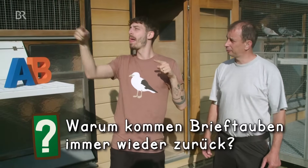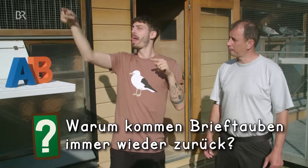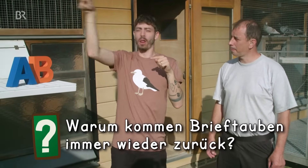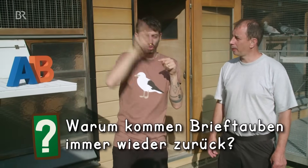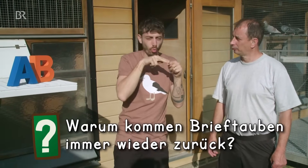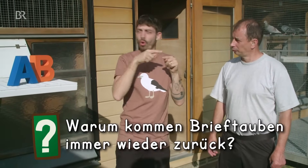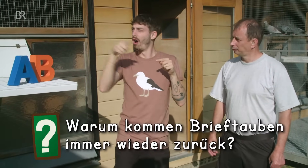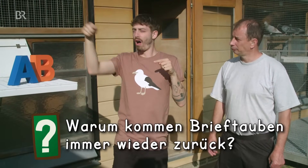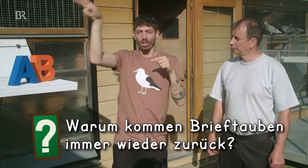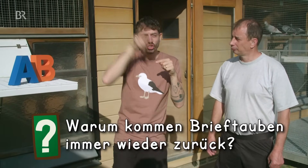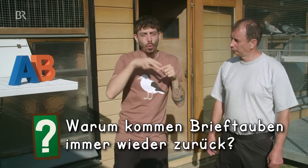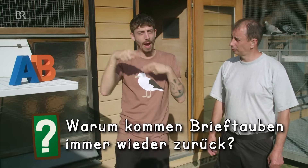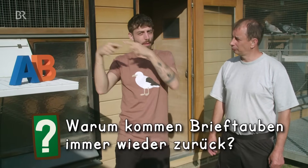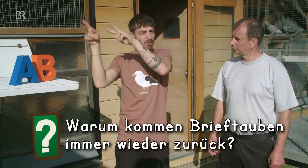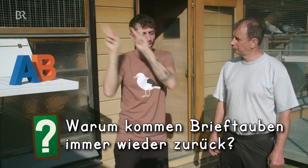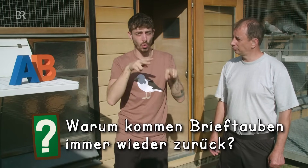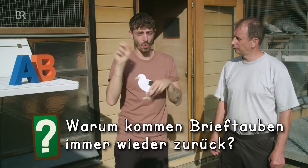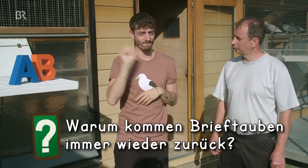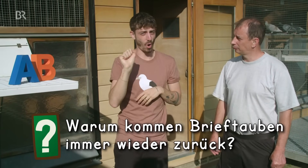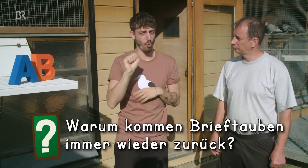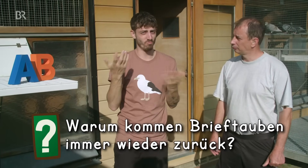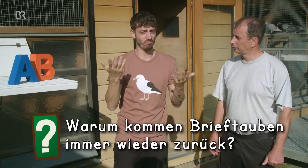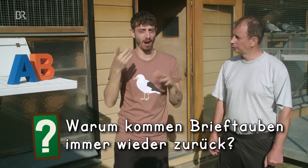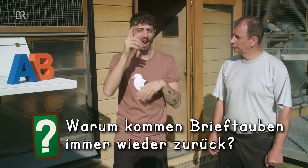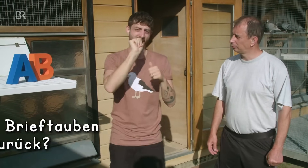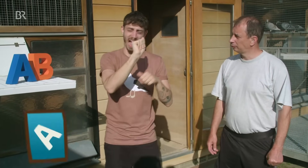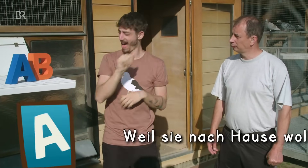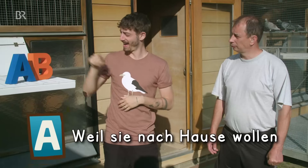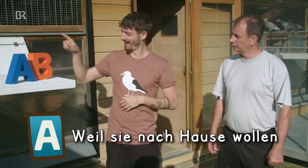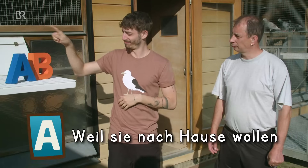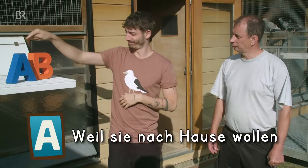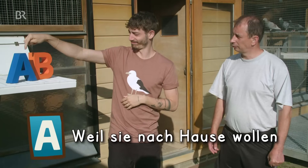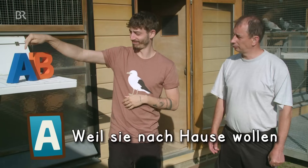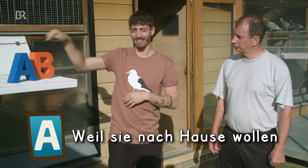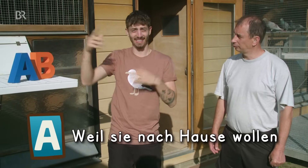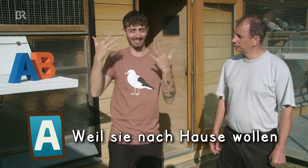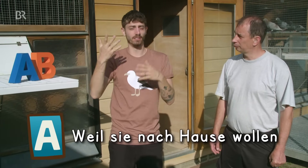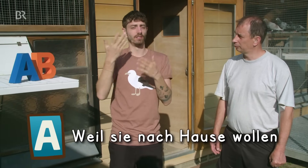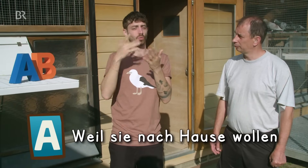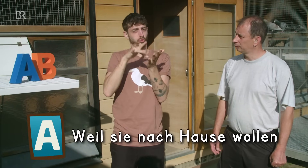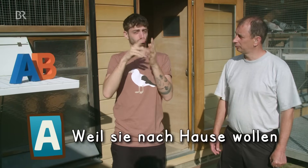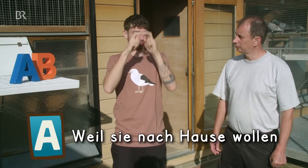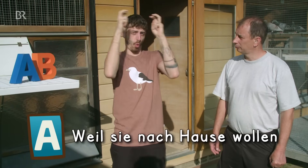Warum kommen Brieftauben immer wieder zurück? A, weil sie nach Hause wollen?